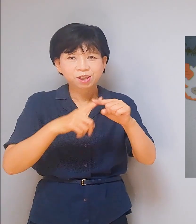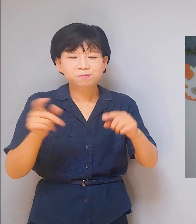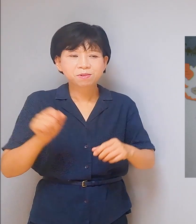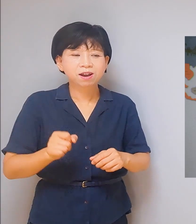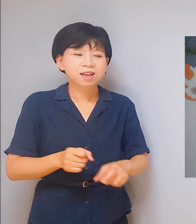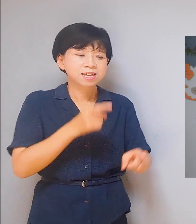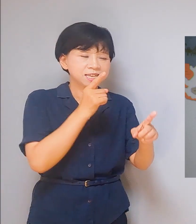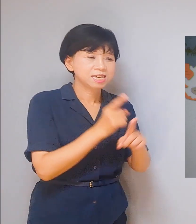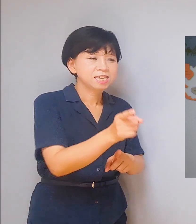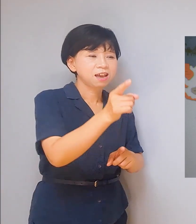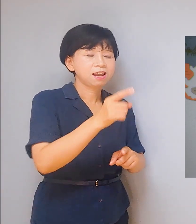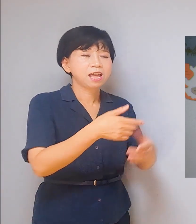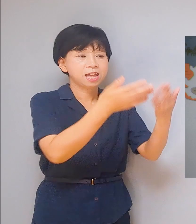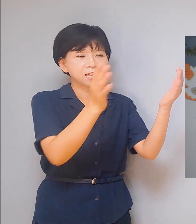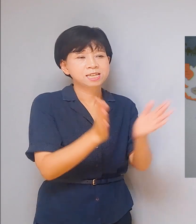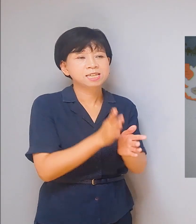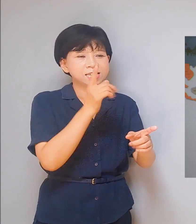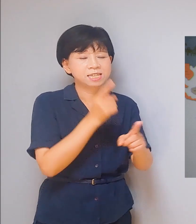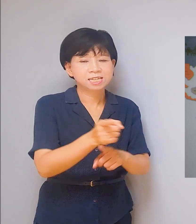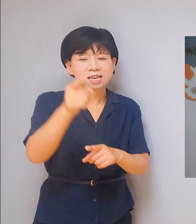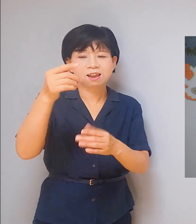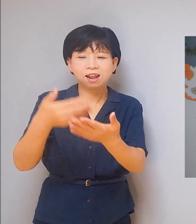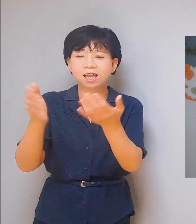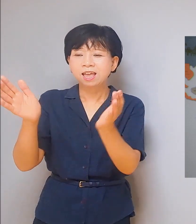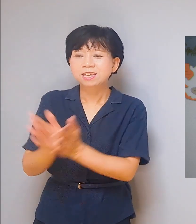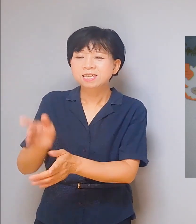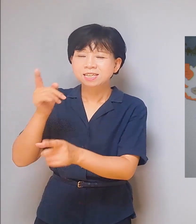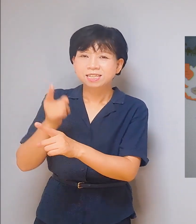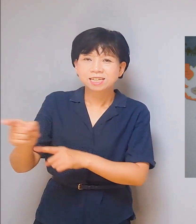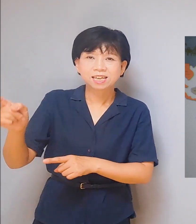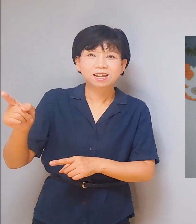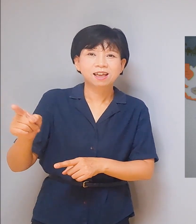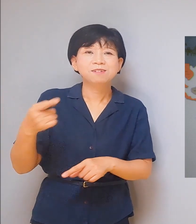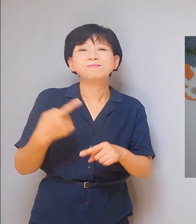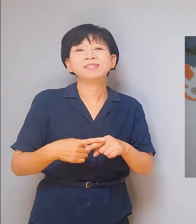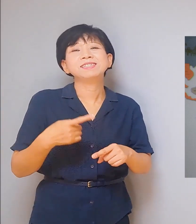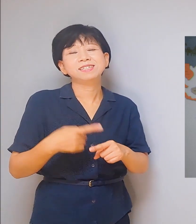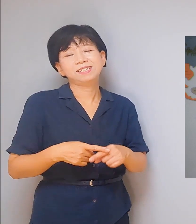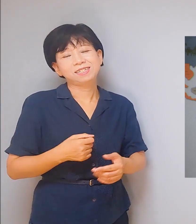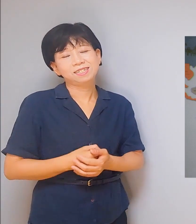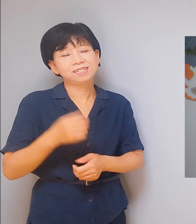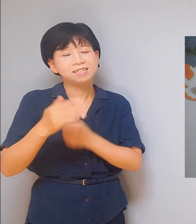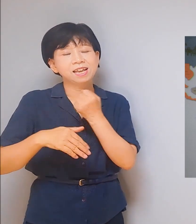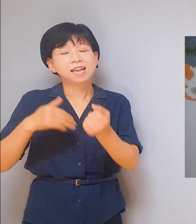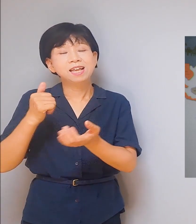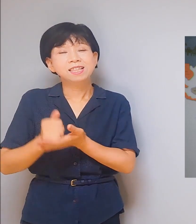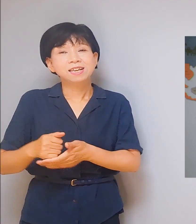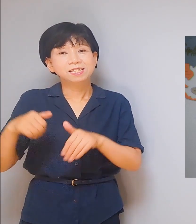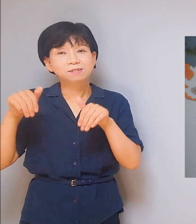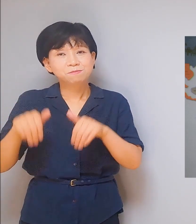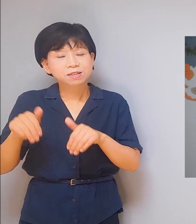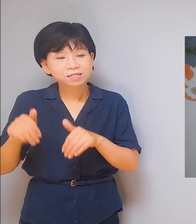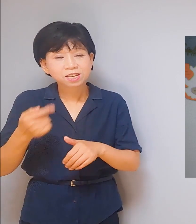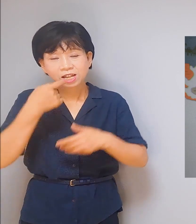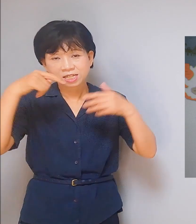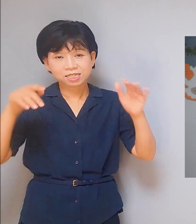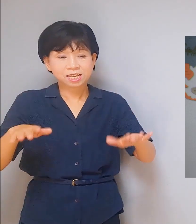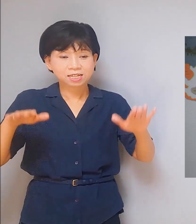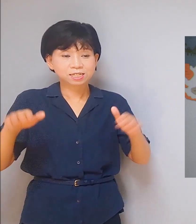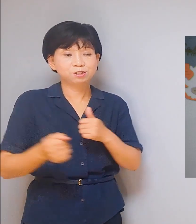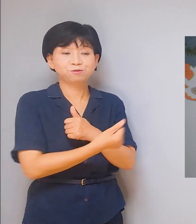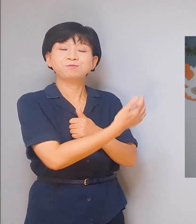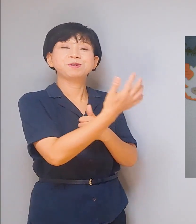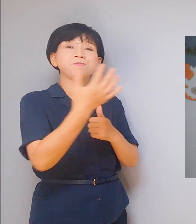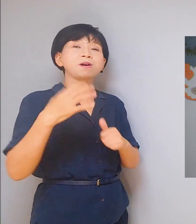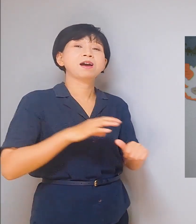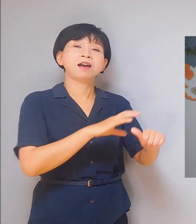이겨라, 백팀 이겨. 이거 응원하는 거잖아요. 마찬가지예요. 하나님의 사자들이, 하나님의 천사들이 우리 주변에